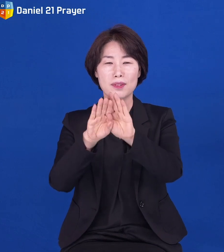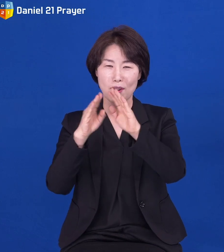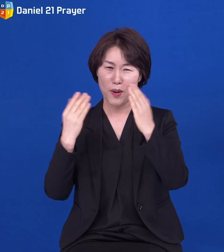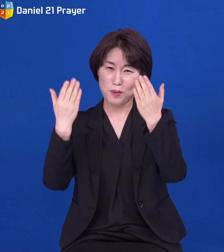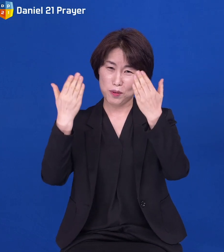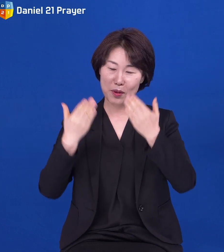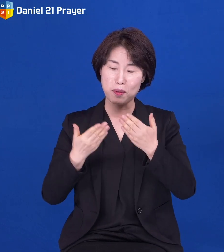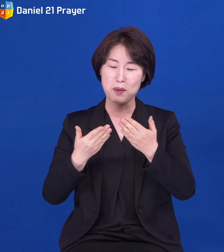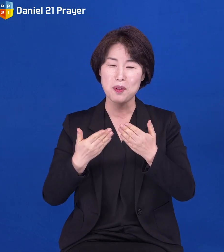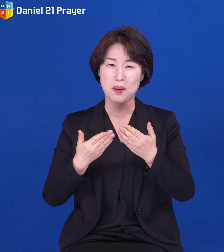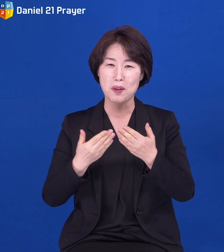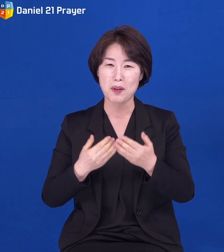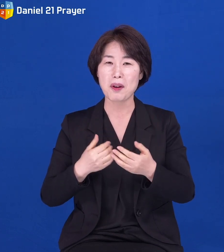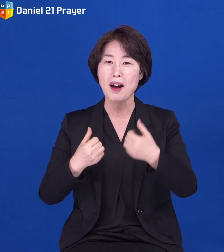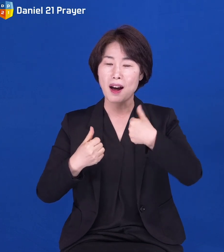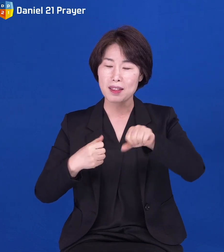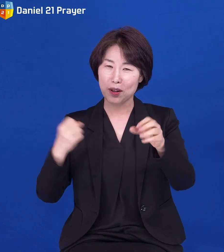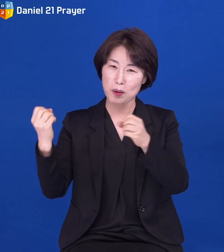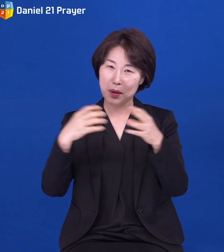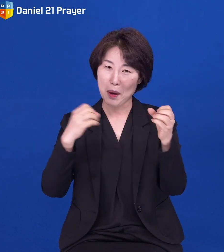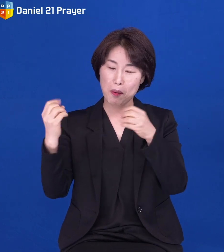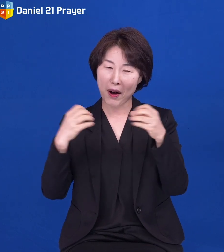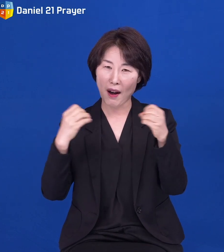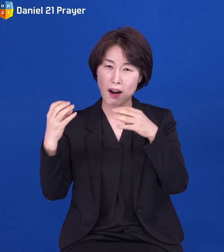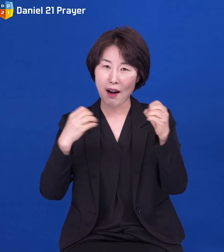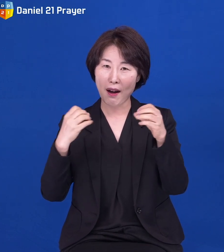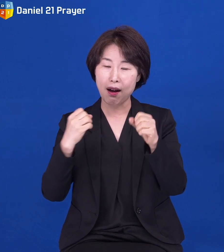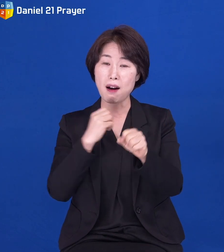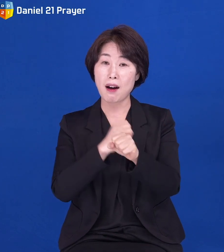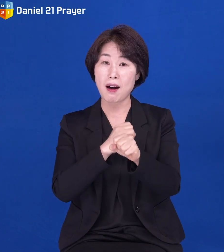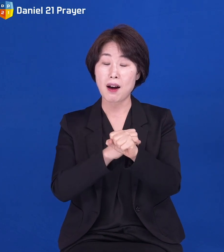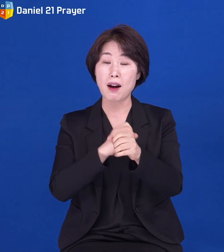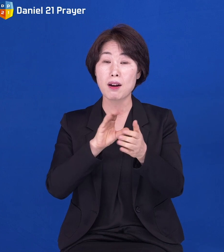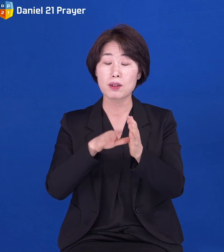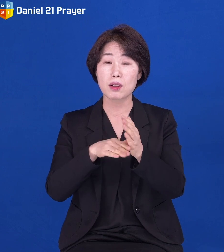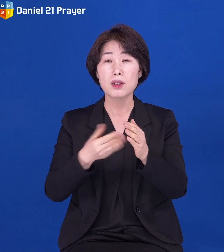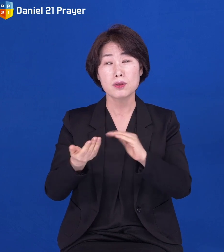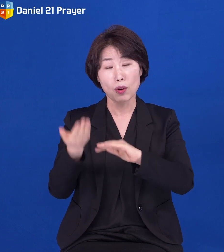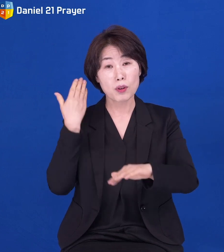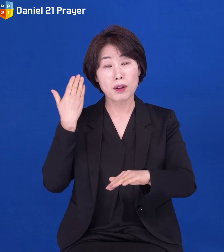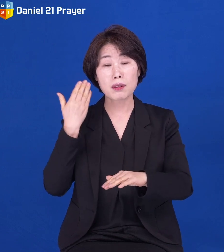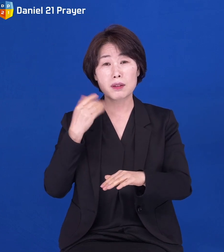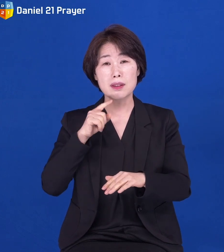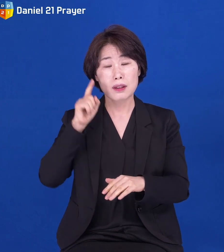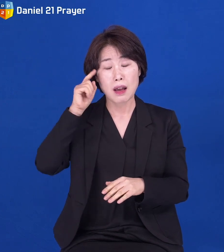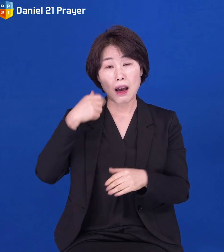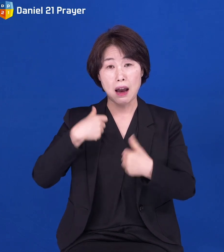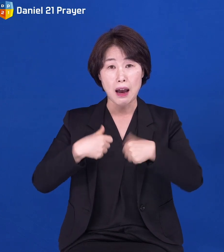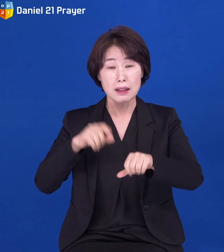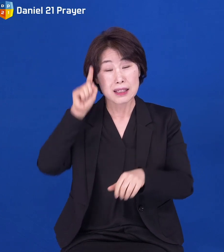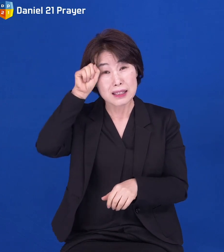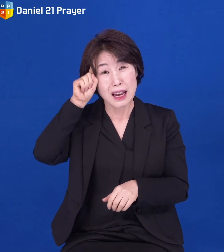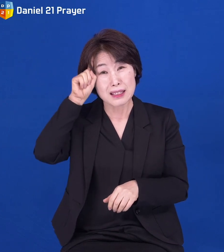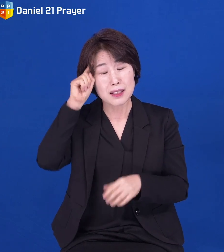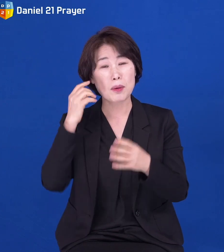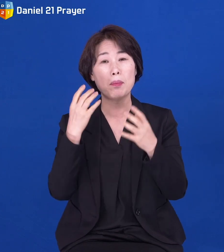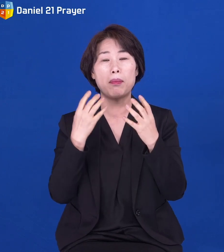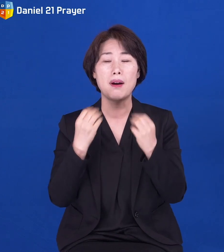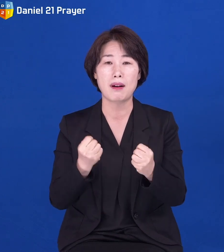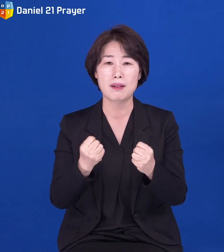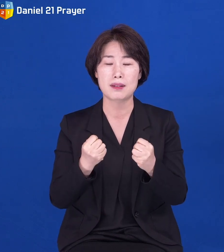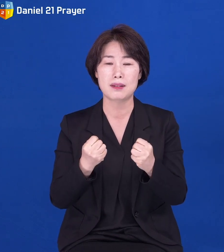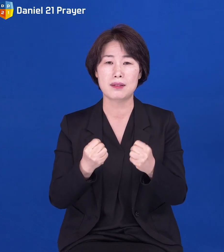얘기도 못하고 말도 표현을 못하니까 맨날 짜증으로만 표현을 했었는데 막 울고, 아까 저 보셨던 그